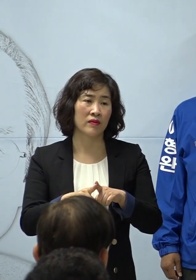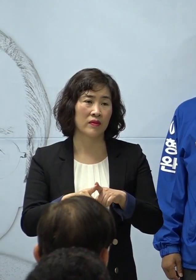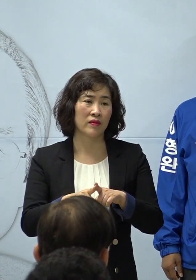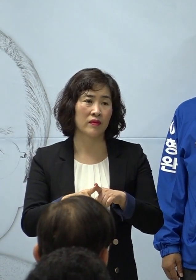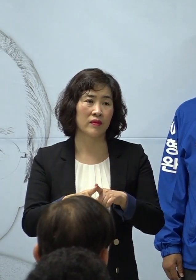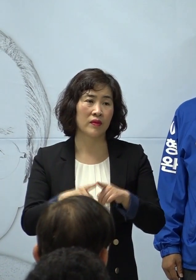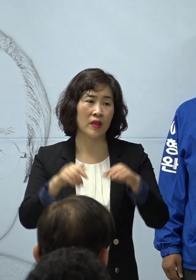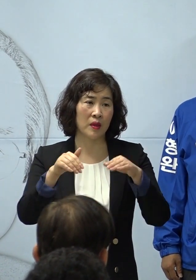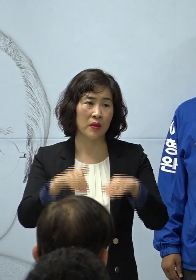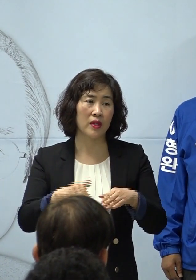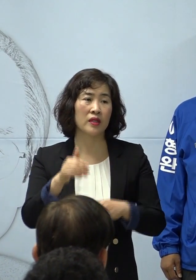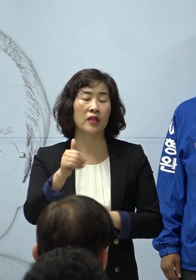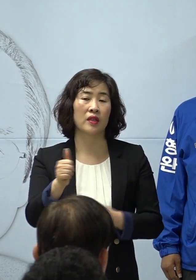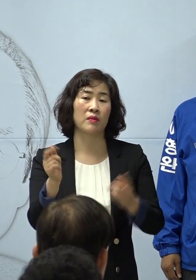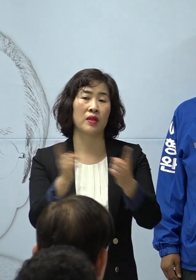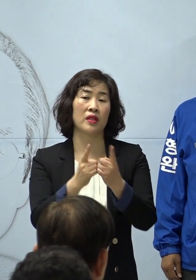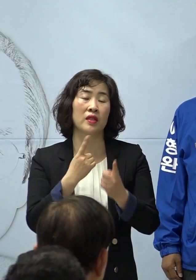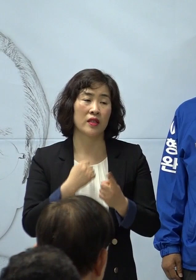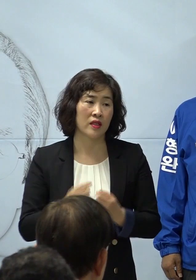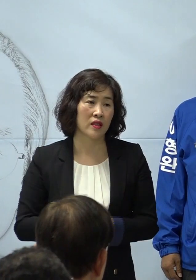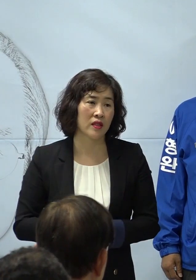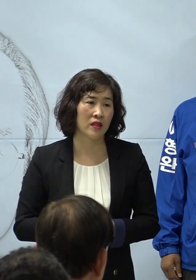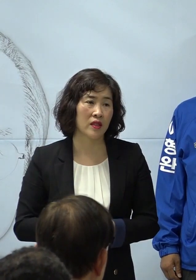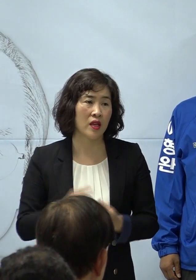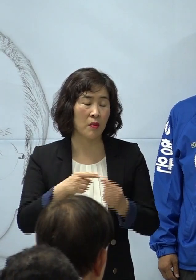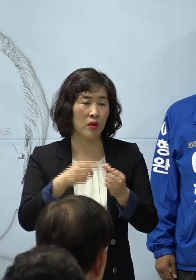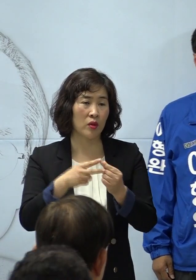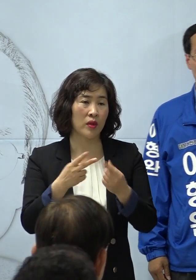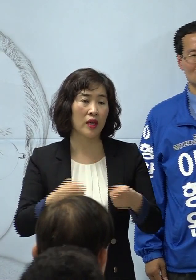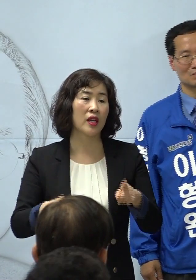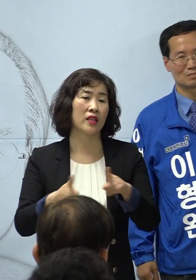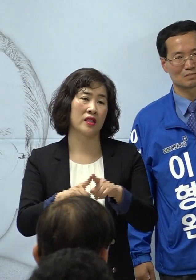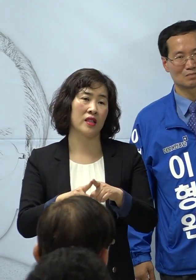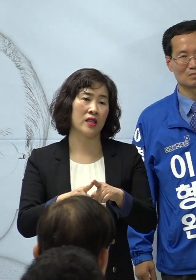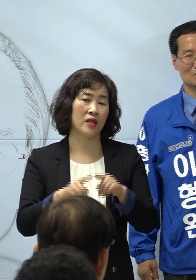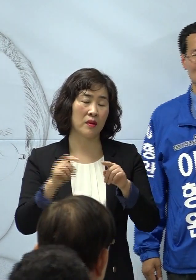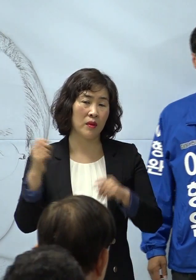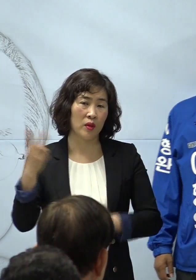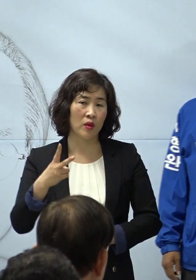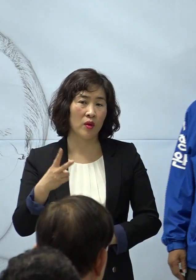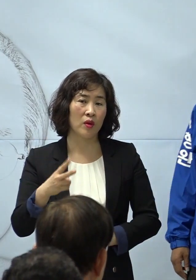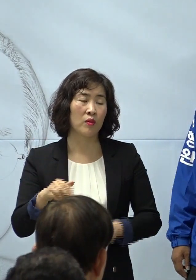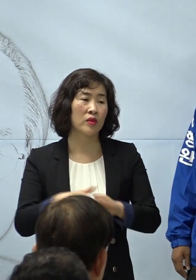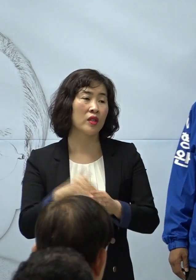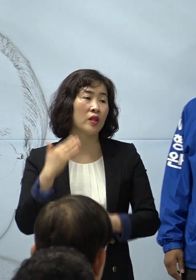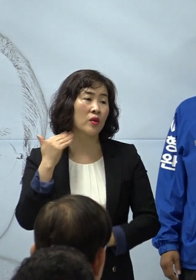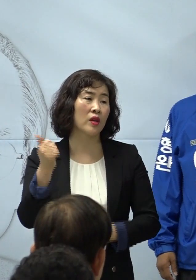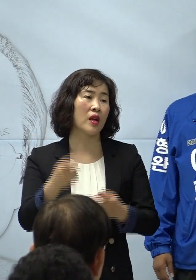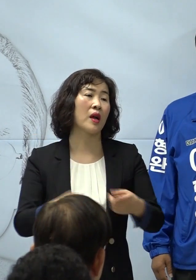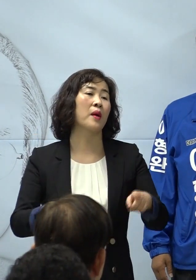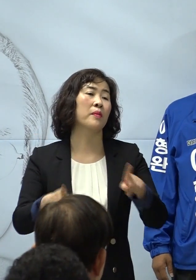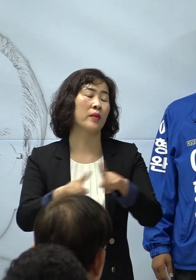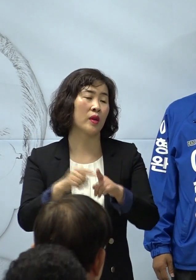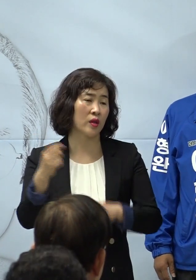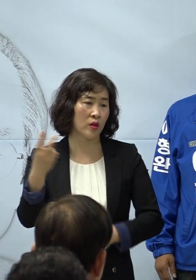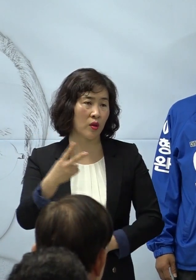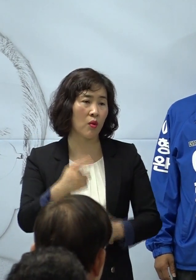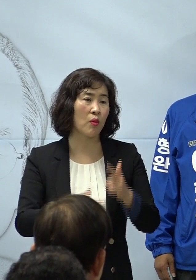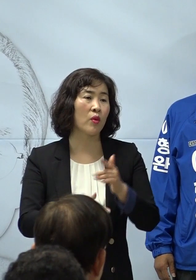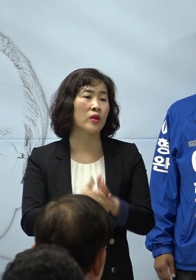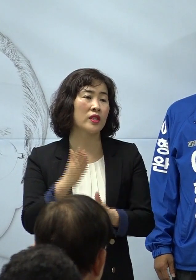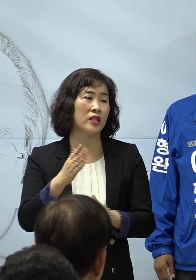문재인 비서실장하고 한번 같이 했습니다. 두 번을 같이 했는데 이번에 다시 문재인 대통령과 그리고